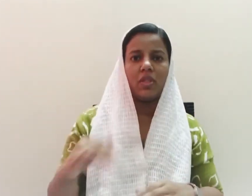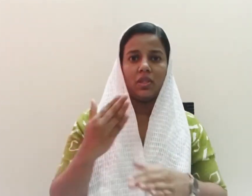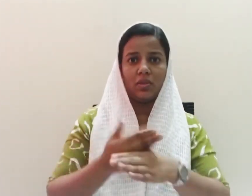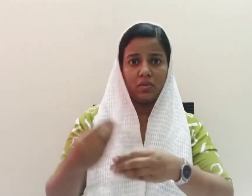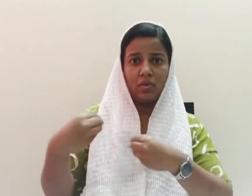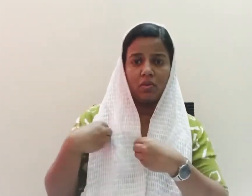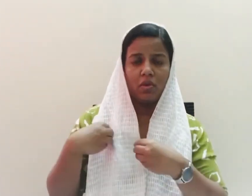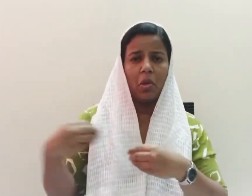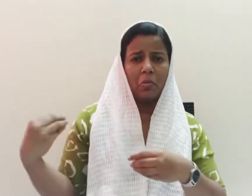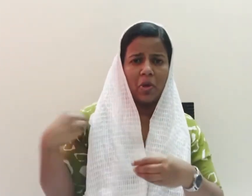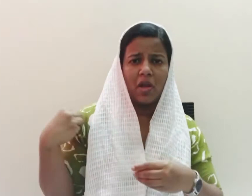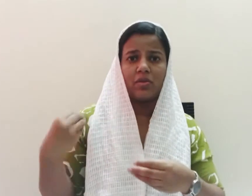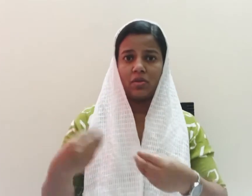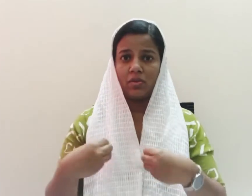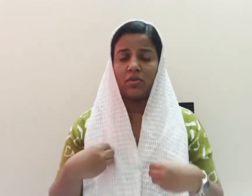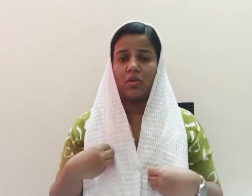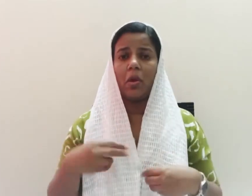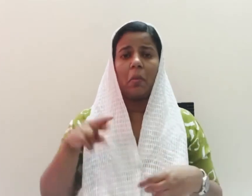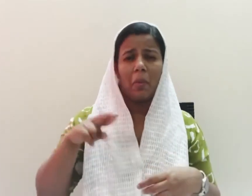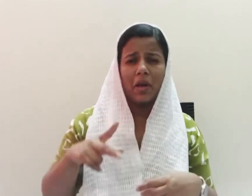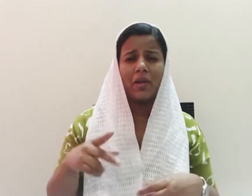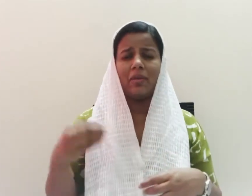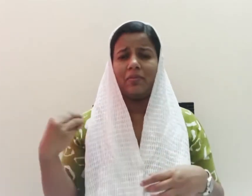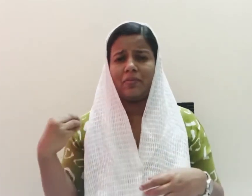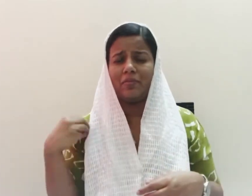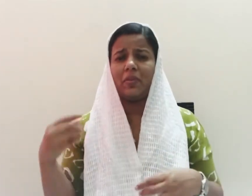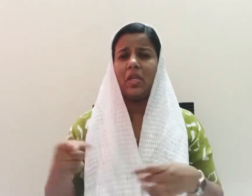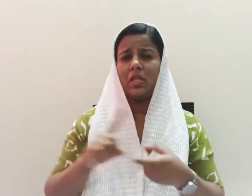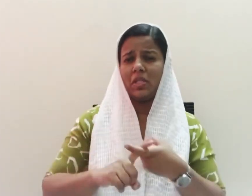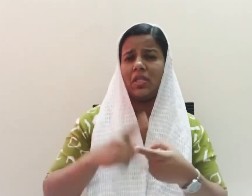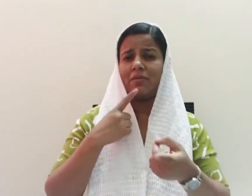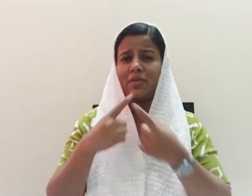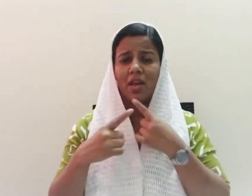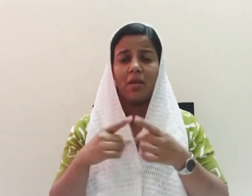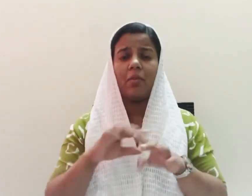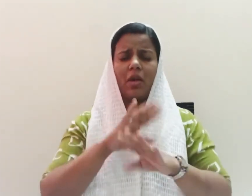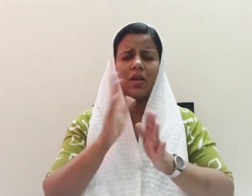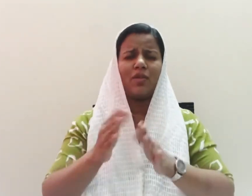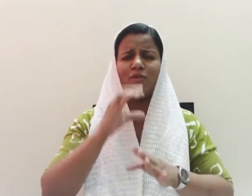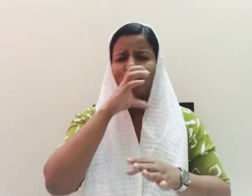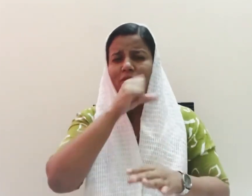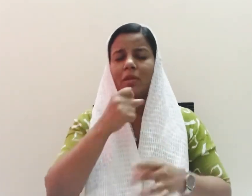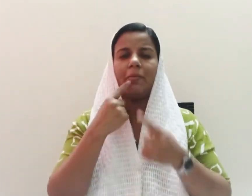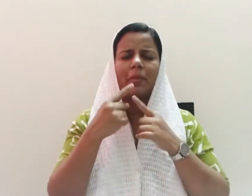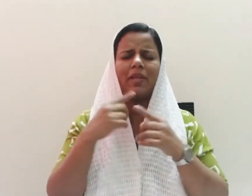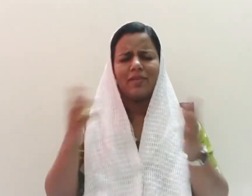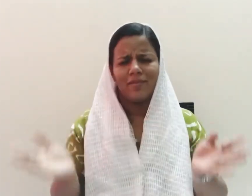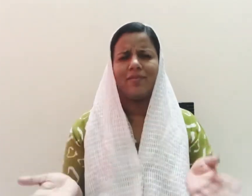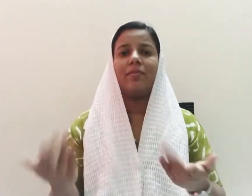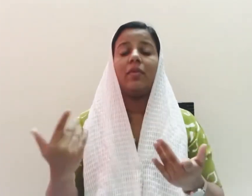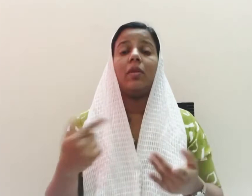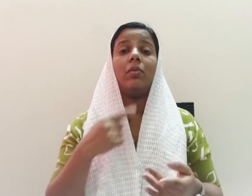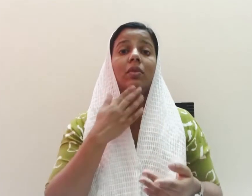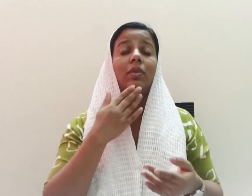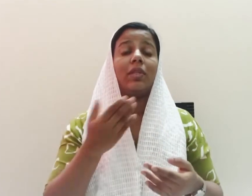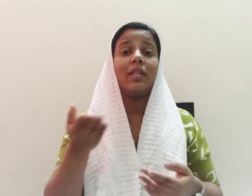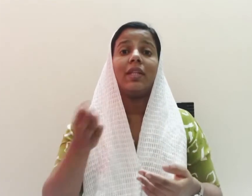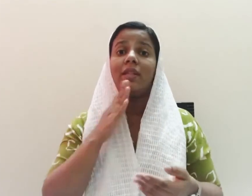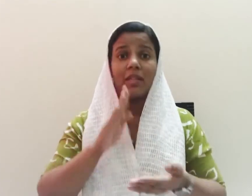ചെയ്തു, അവർ നമ്മളെ ഉപദ്രവിച്ചു, അവർ നമ്മളോട് പിണങ്ങി, അവർ നമുക്കെതിരായി സംസാരിച്ചു എന്നൊക്കെ പറഞ്ഞാലും തിന്മയെ എങ്ങനെ ജയിക്കാൻ?